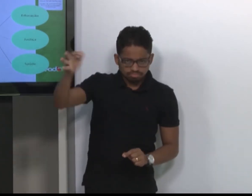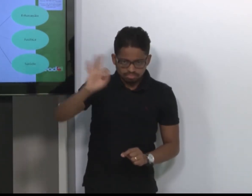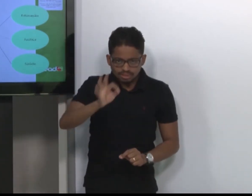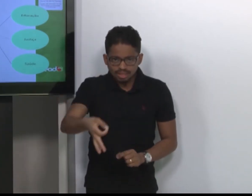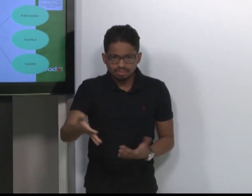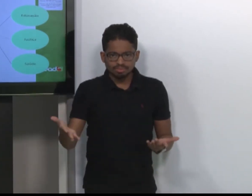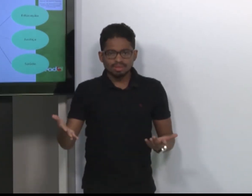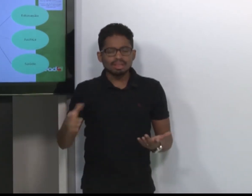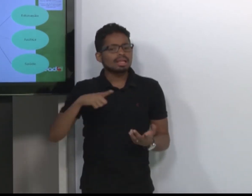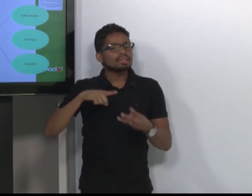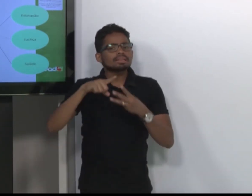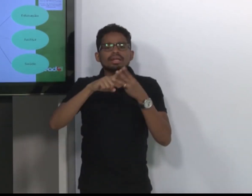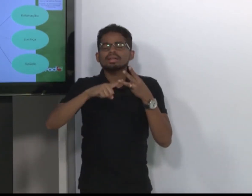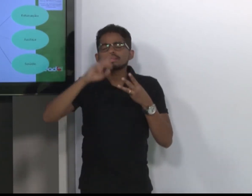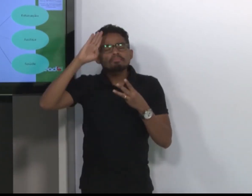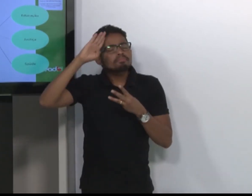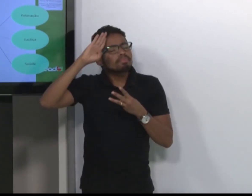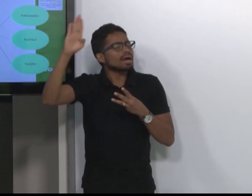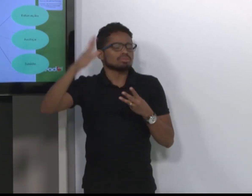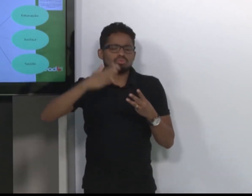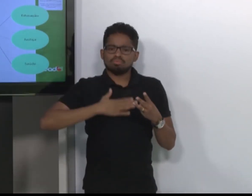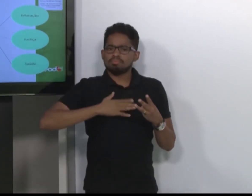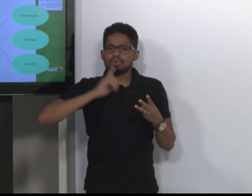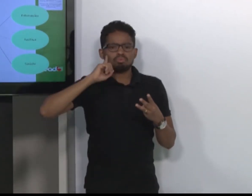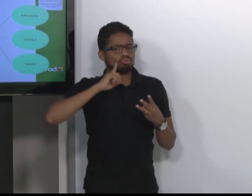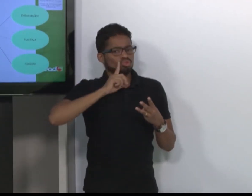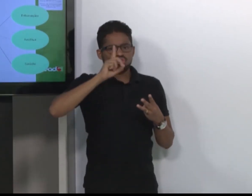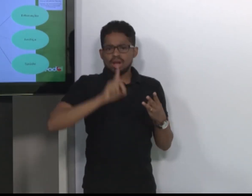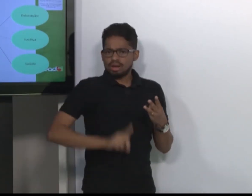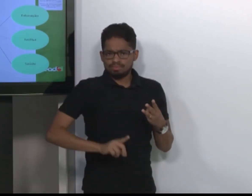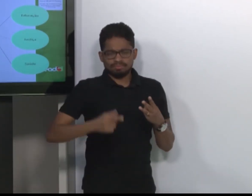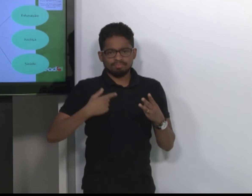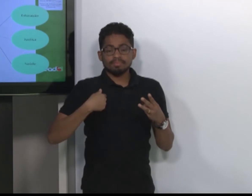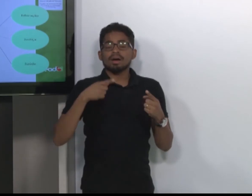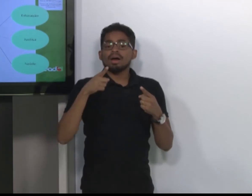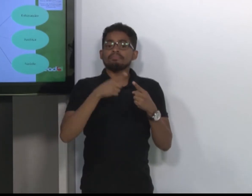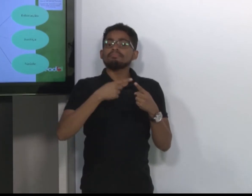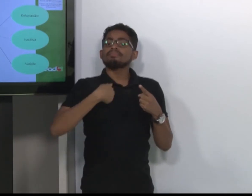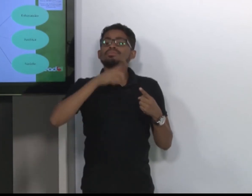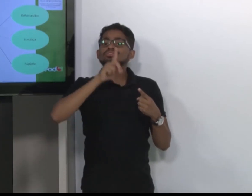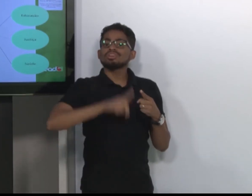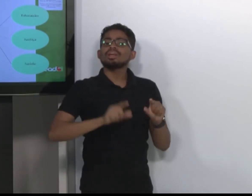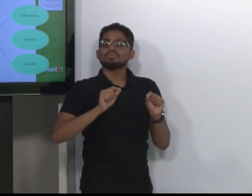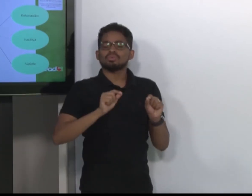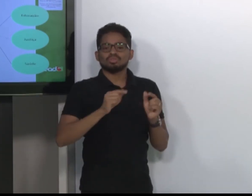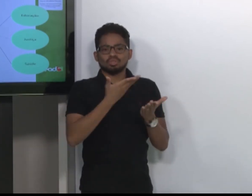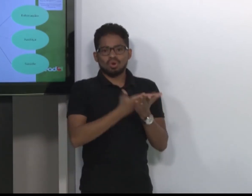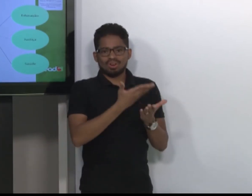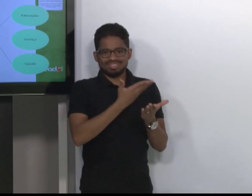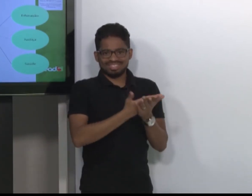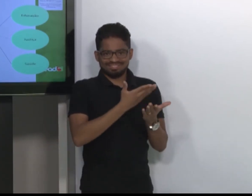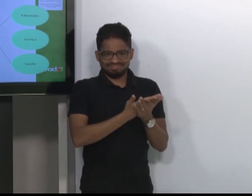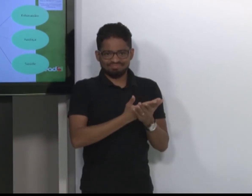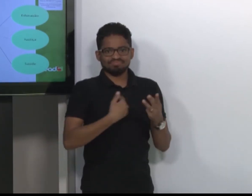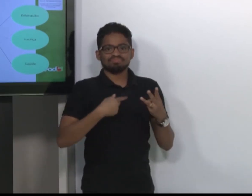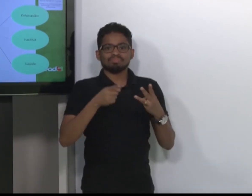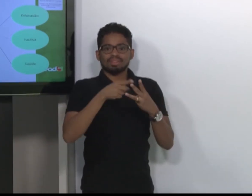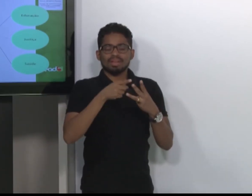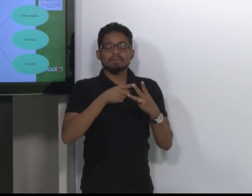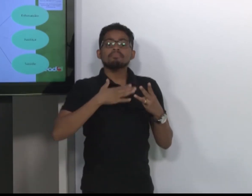é um direito, e a escola é um direito ter saúde, é o direito a atendimento